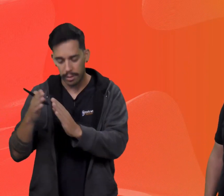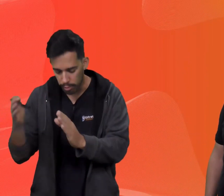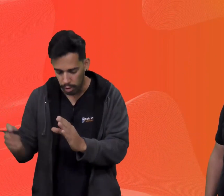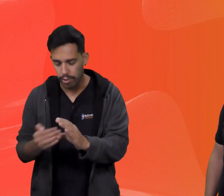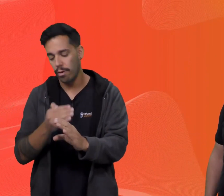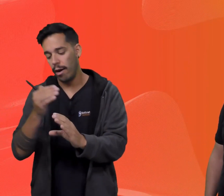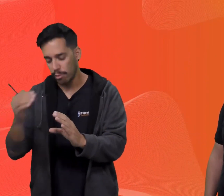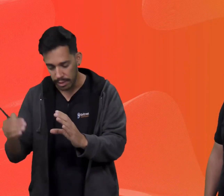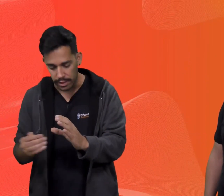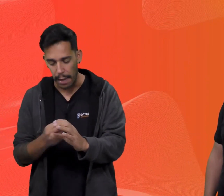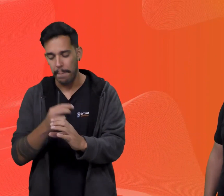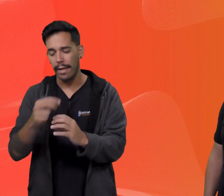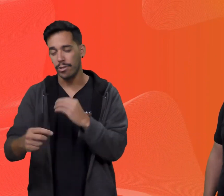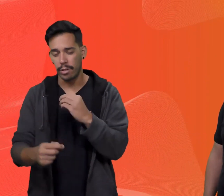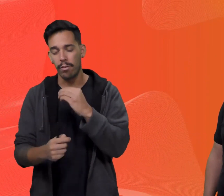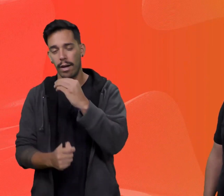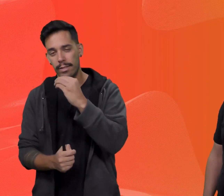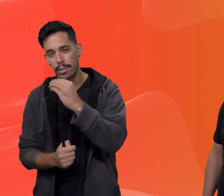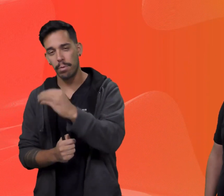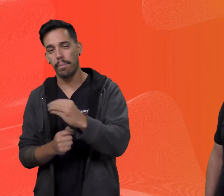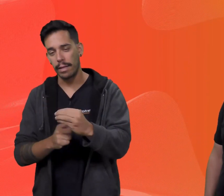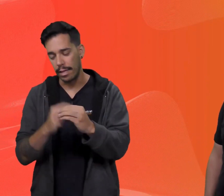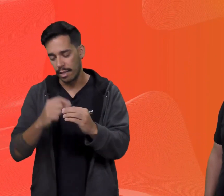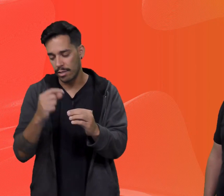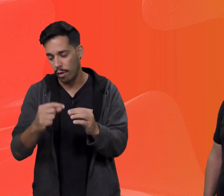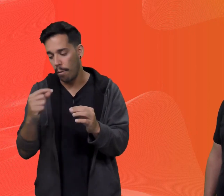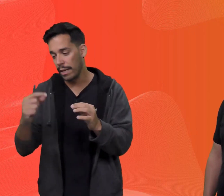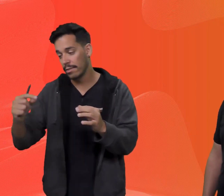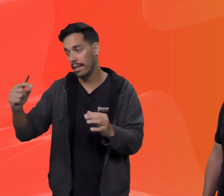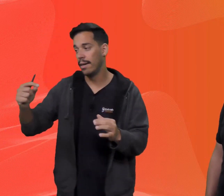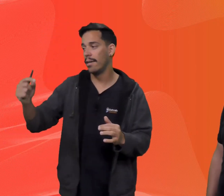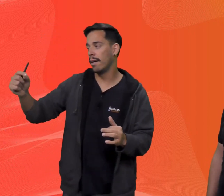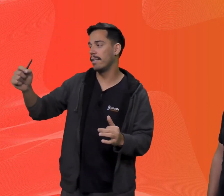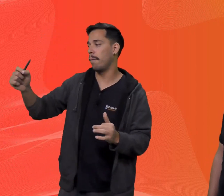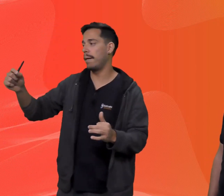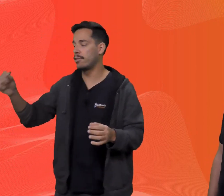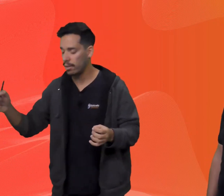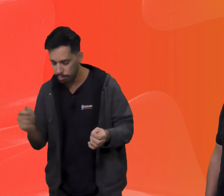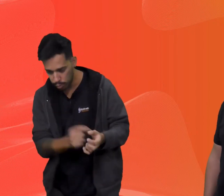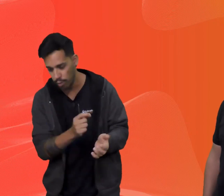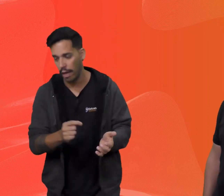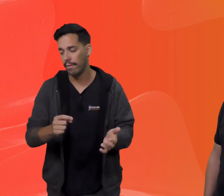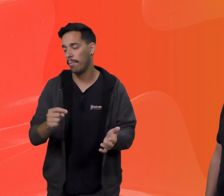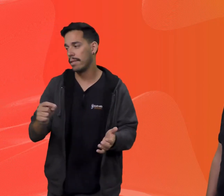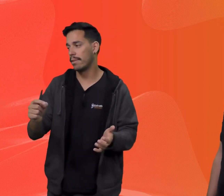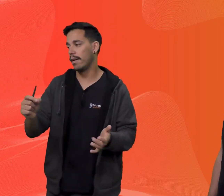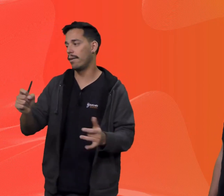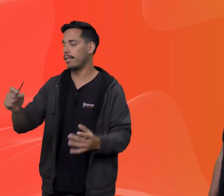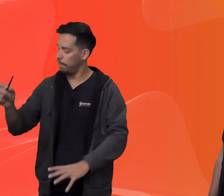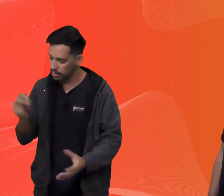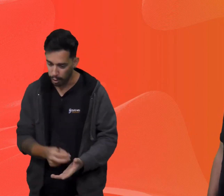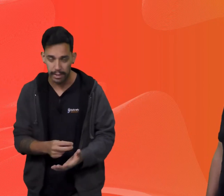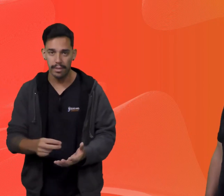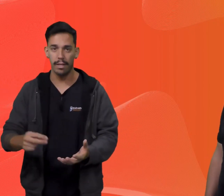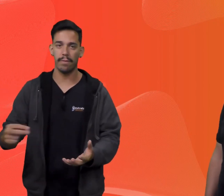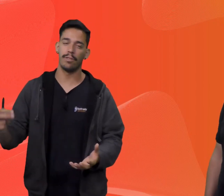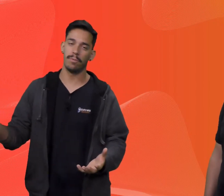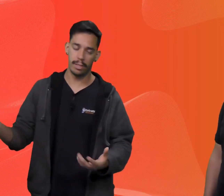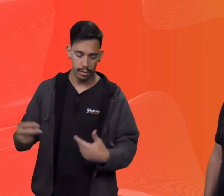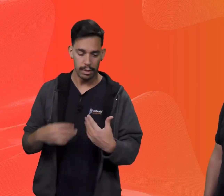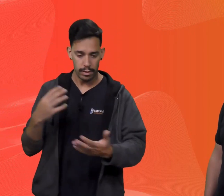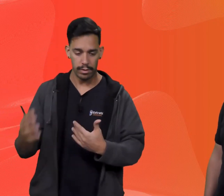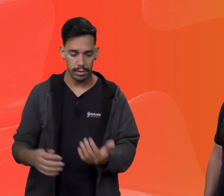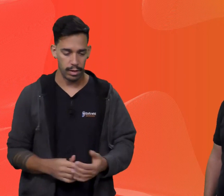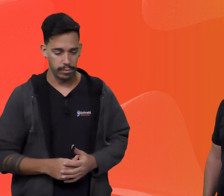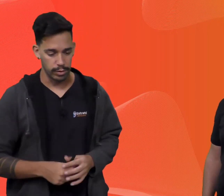né? Periódico é algo que se repete. Então essas propriedades elas vão aumentando, aí de repente ela diminui, aí vai aumentando, aí de repente vai aumentando, vai